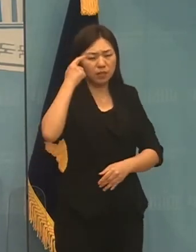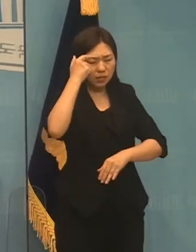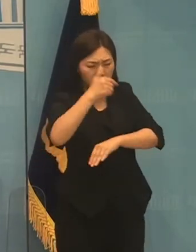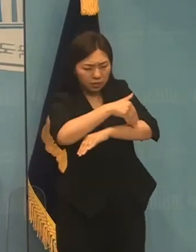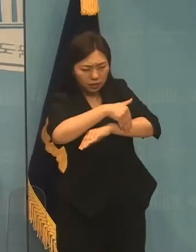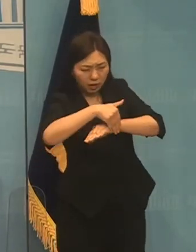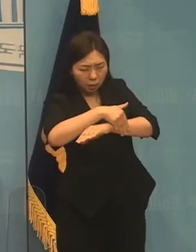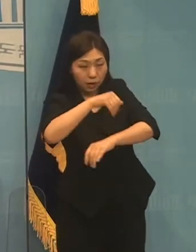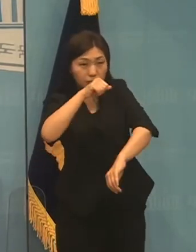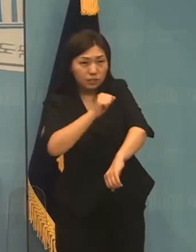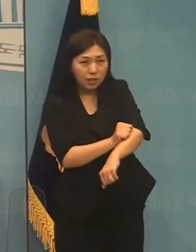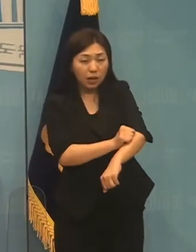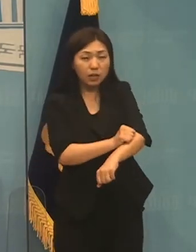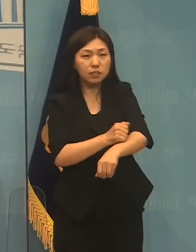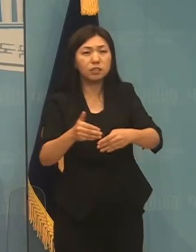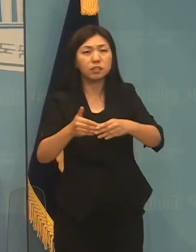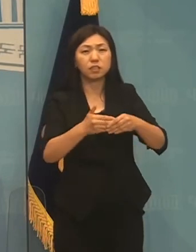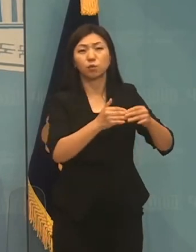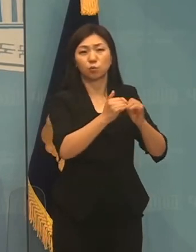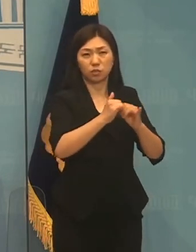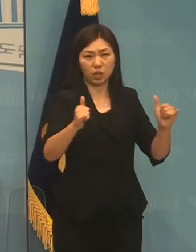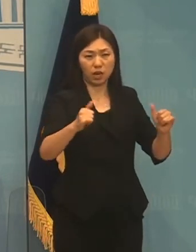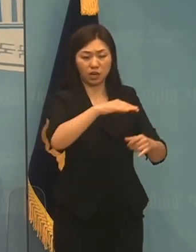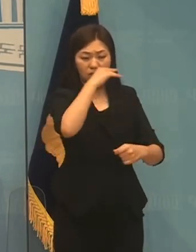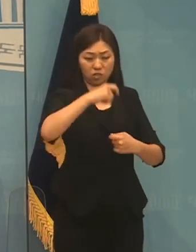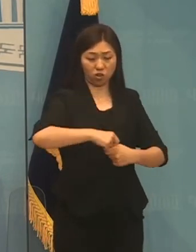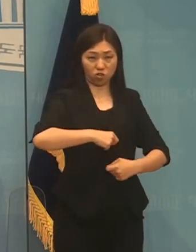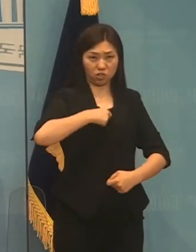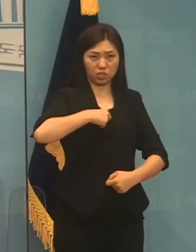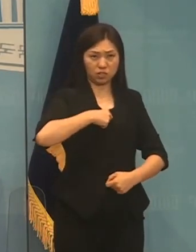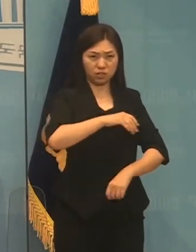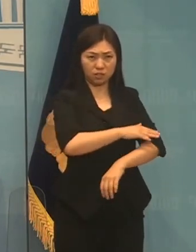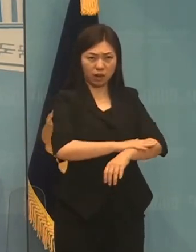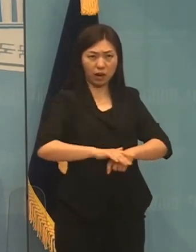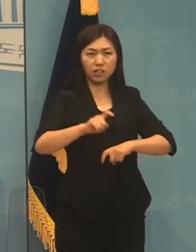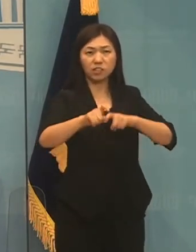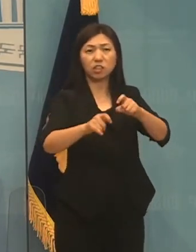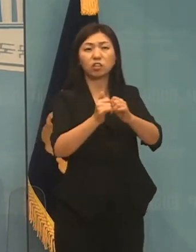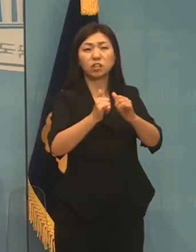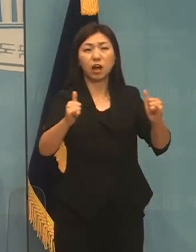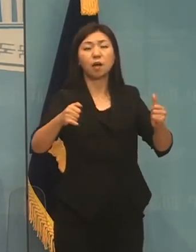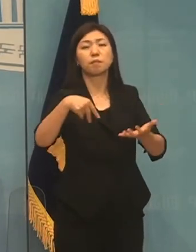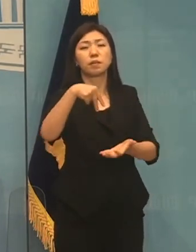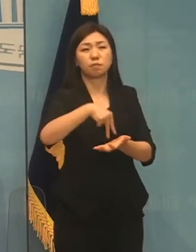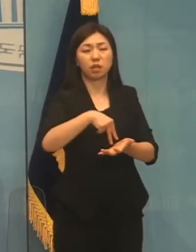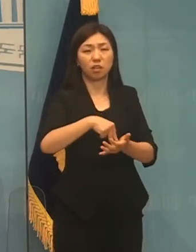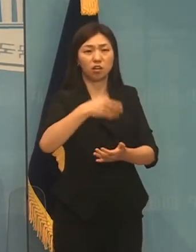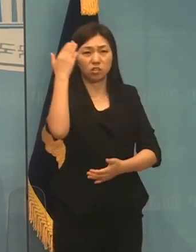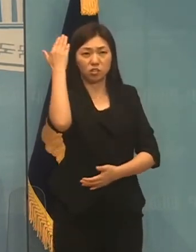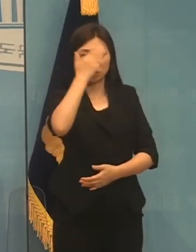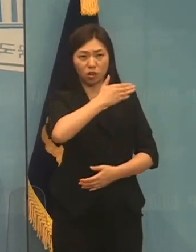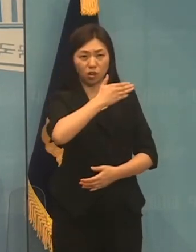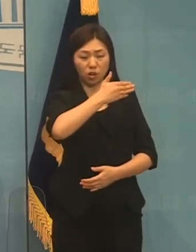전략적 지도자이자 정의의 사도로서 젊은 마음으로 경계